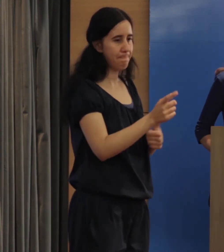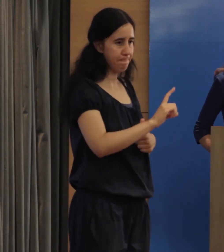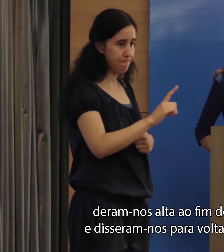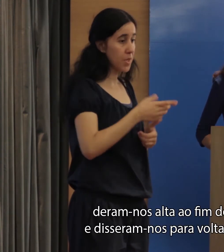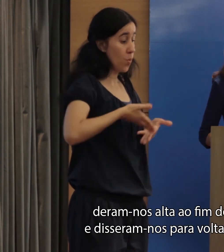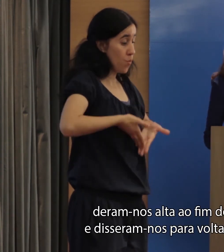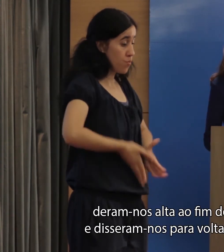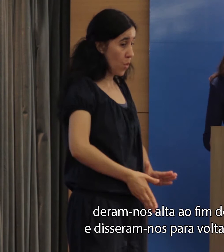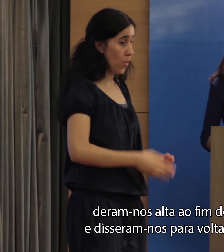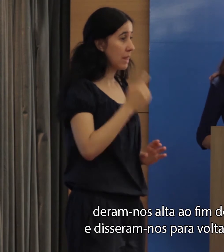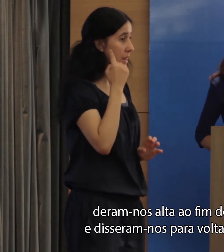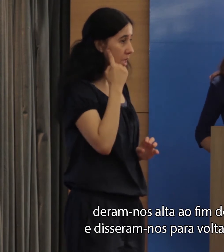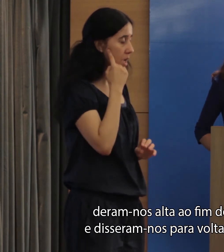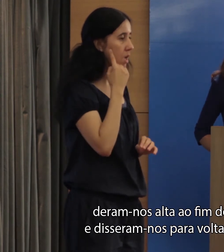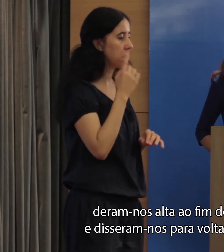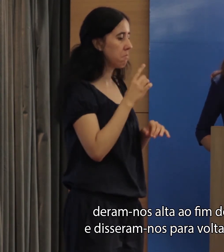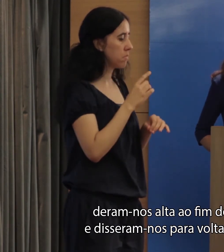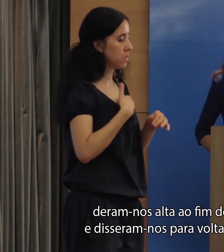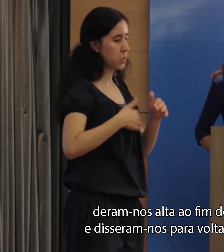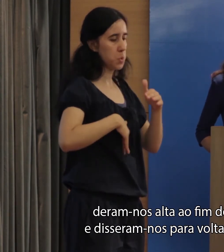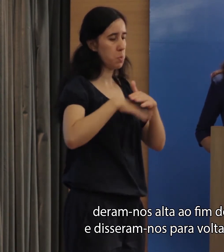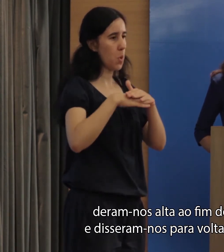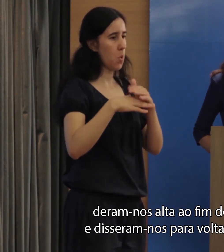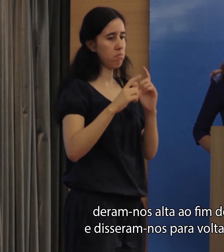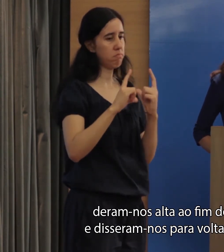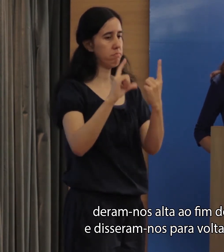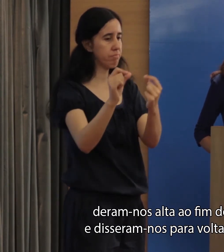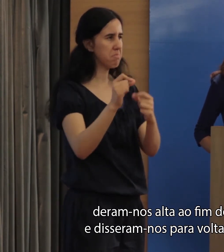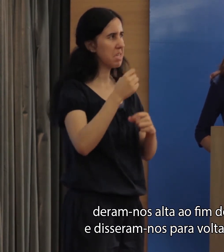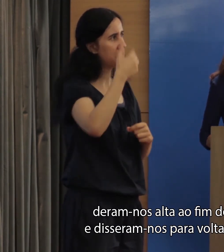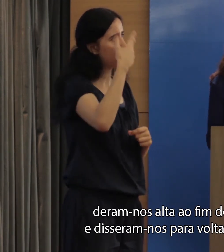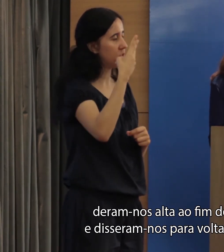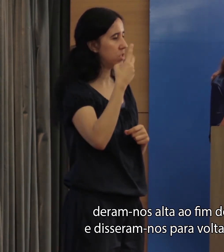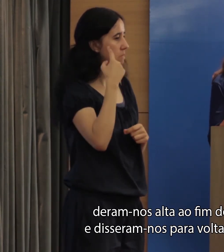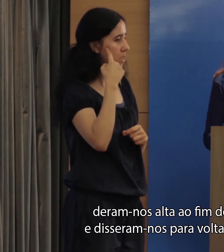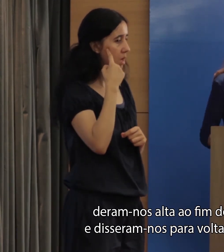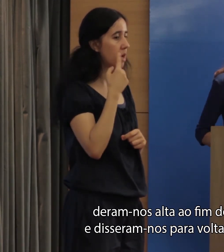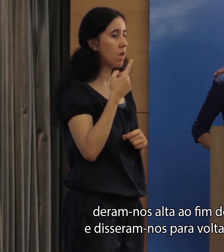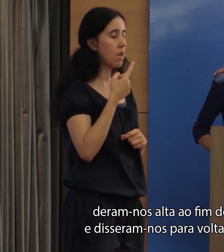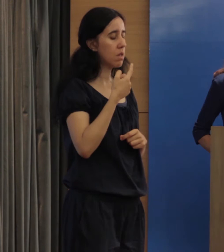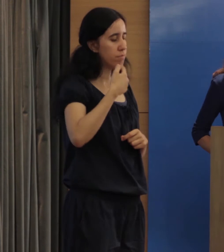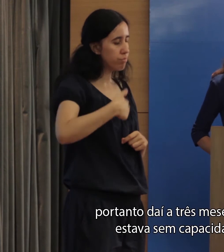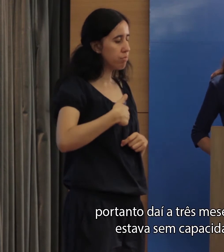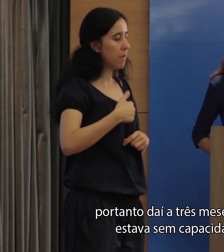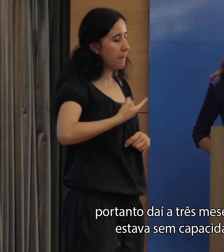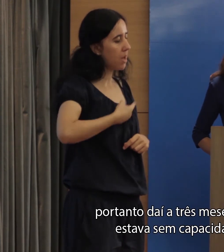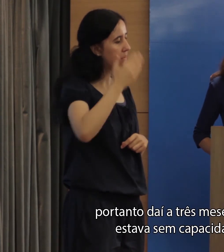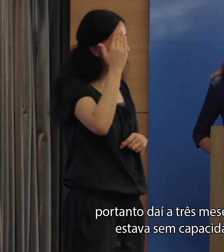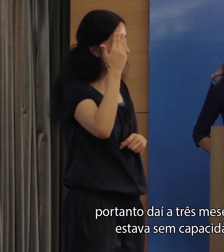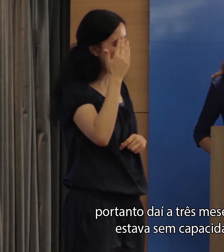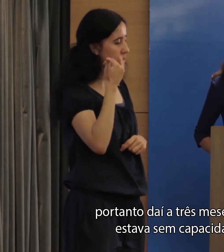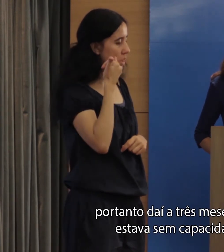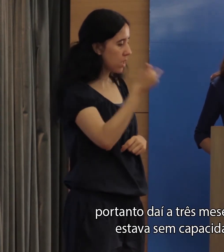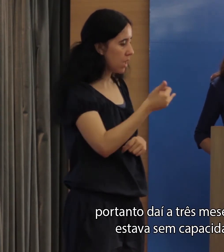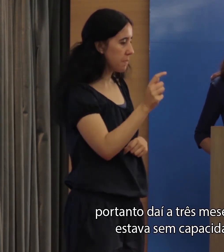nasceu, deram-nos alta ao fim dos 3 dias normais e disseram-nos para voltarmos a ligar em fevereiro, portanto, daí a